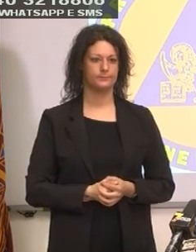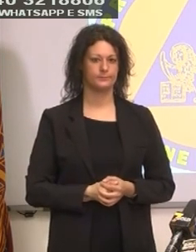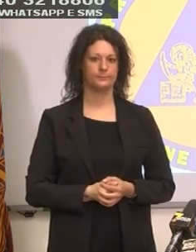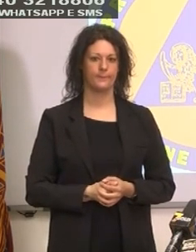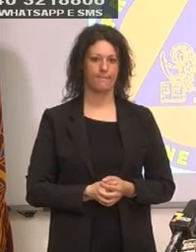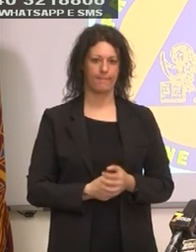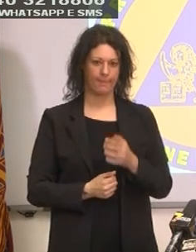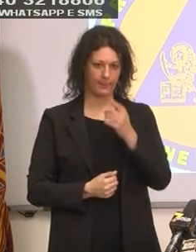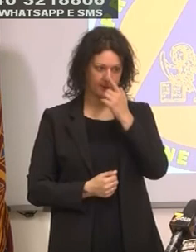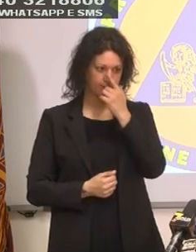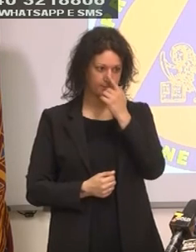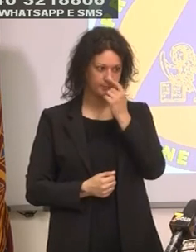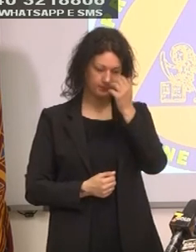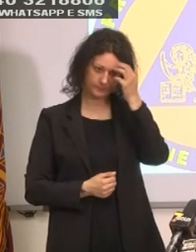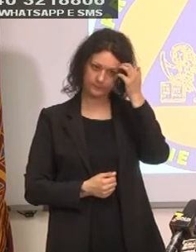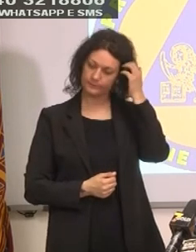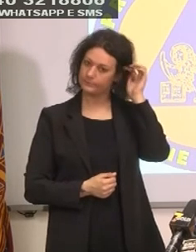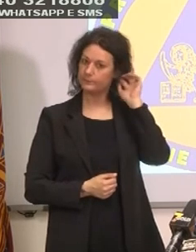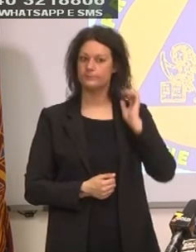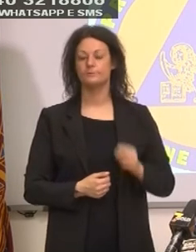Fois, prego. Squadre di calcio.